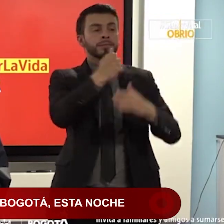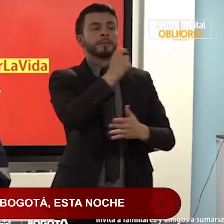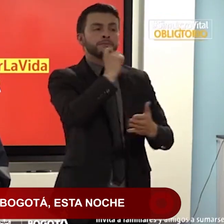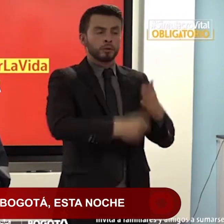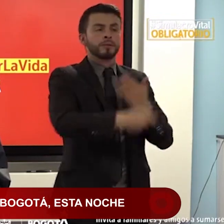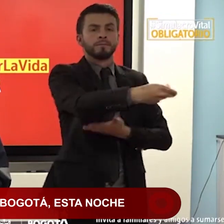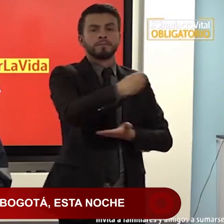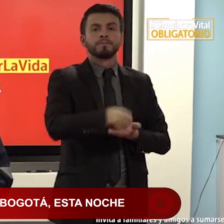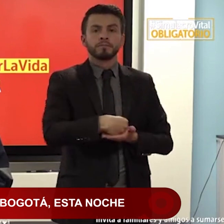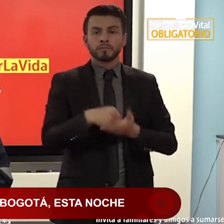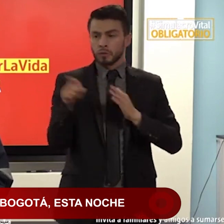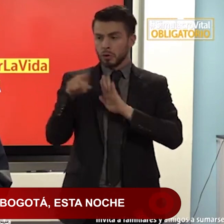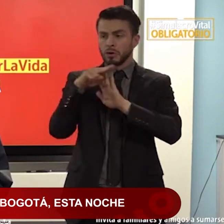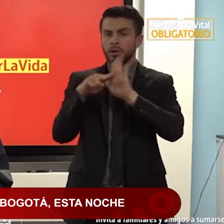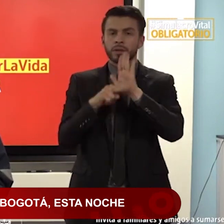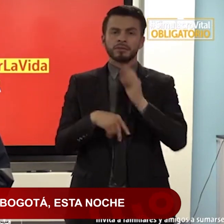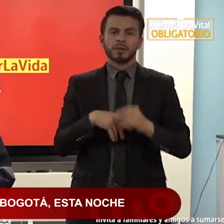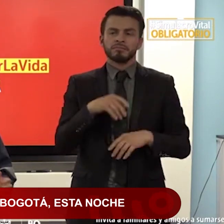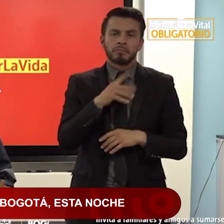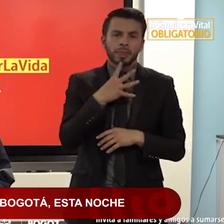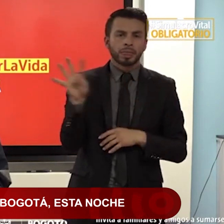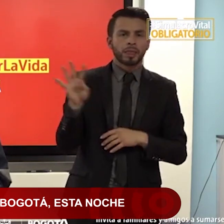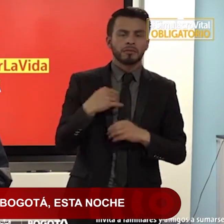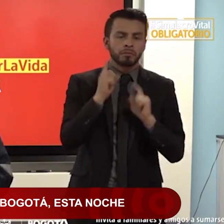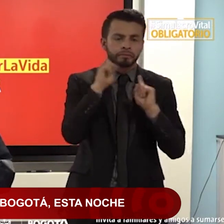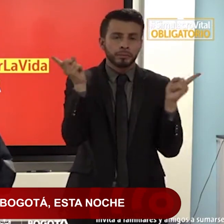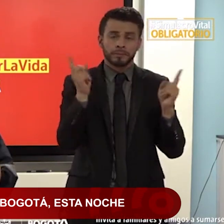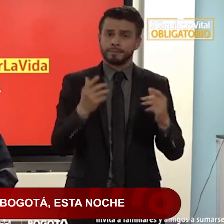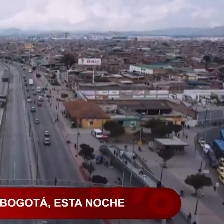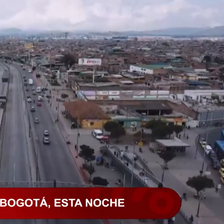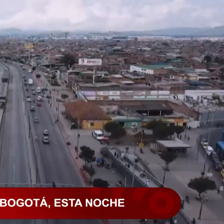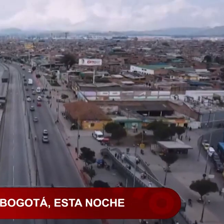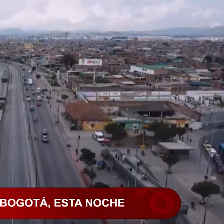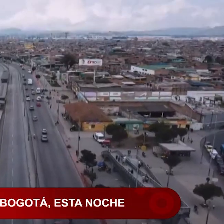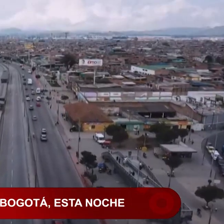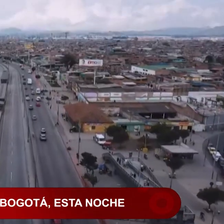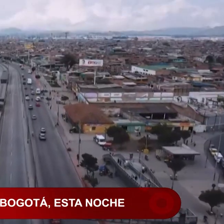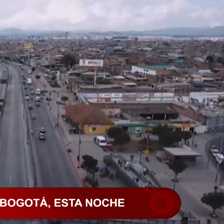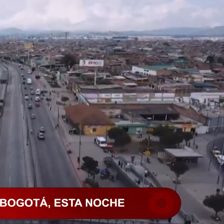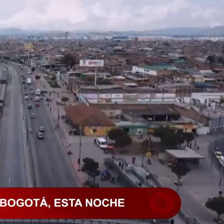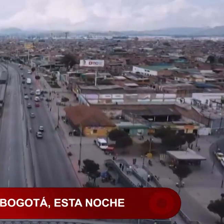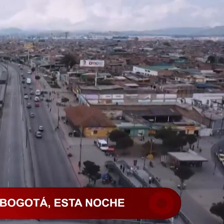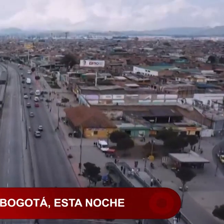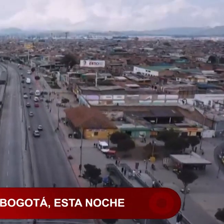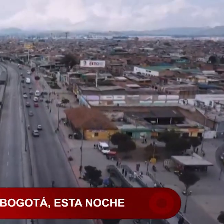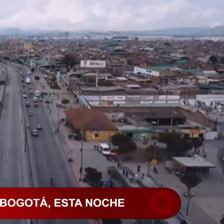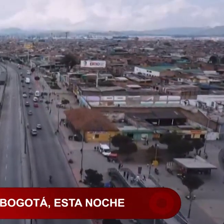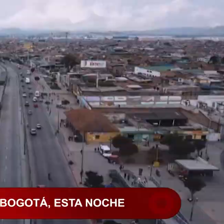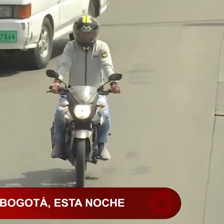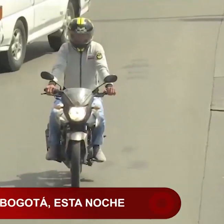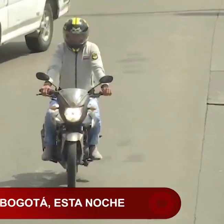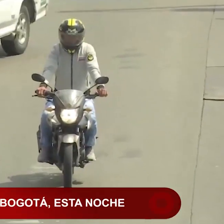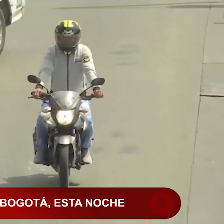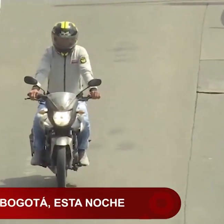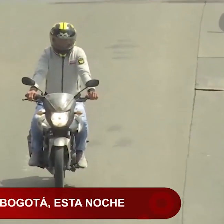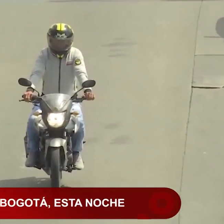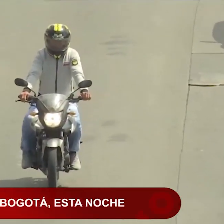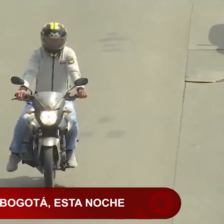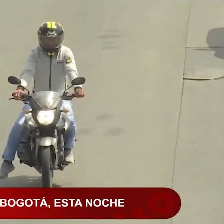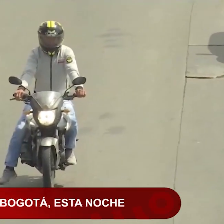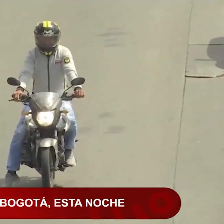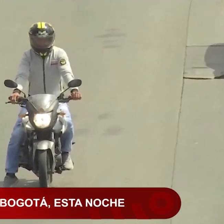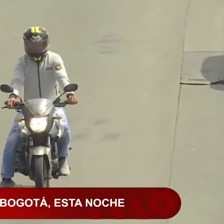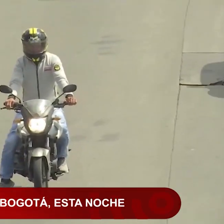normas de restricción sin ninguna justificación. La alcaldesa argumentó esta noche que el periodo de pedagogía ya terminó y por eso se aplicarán medidas más